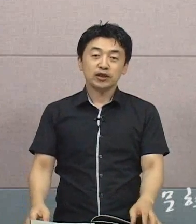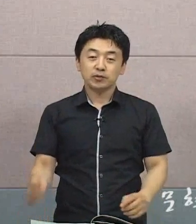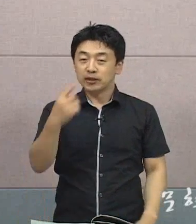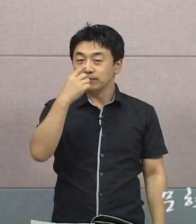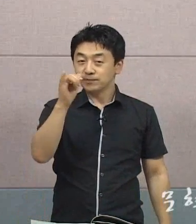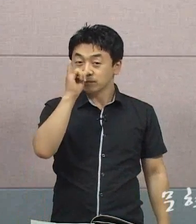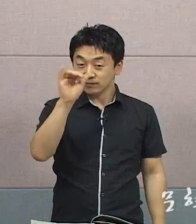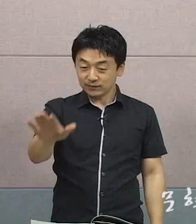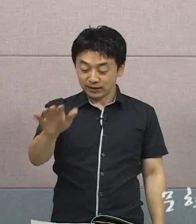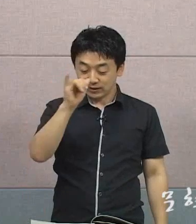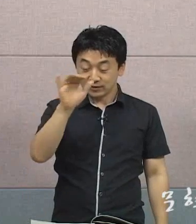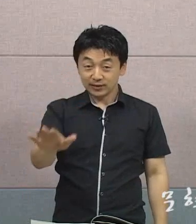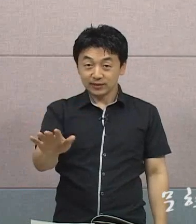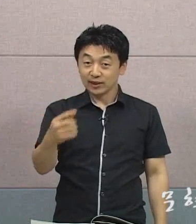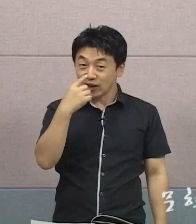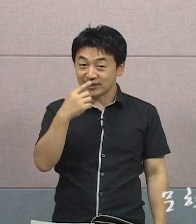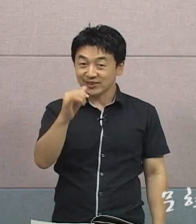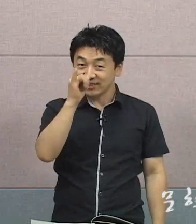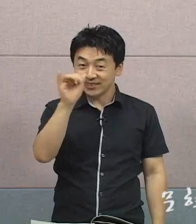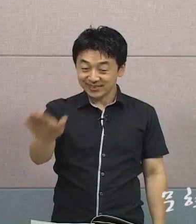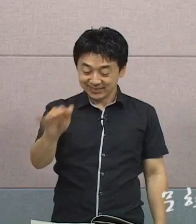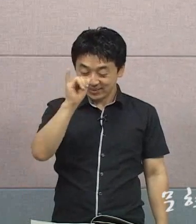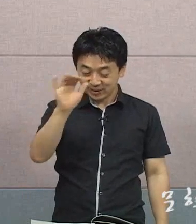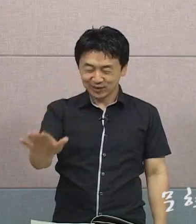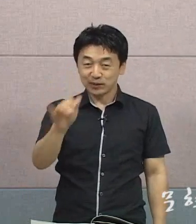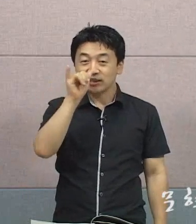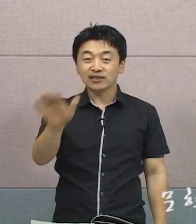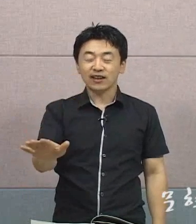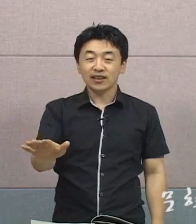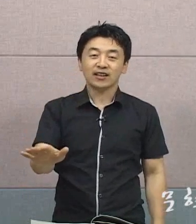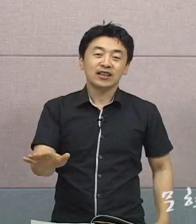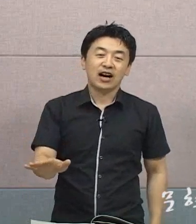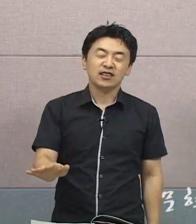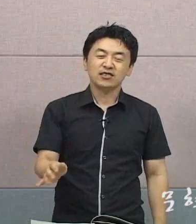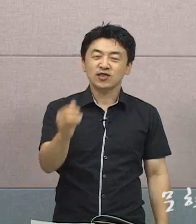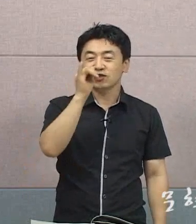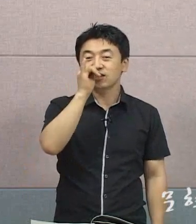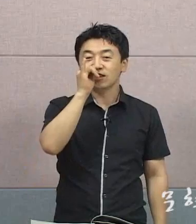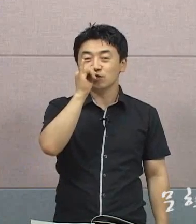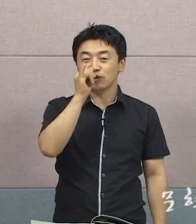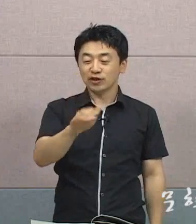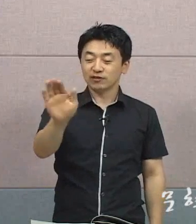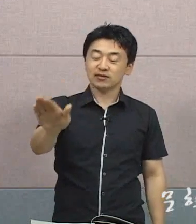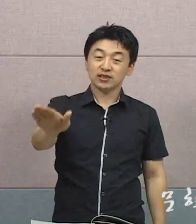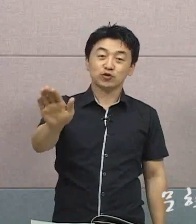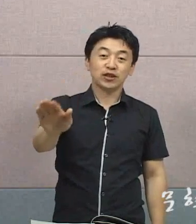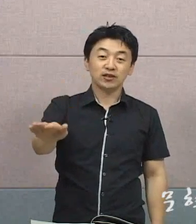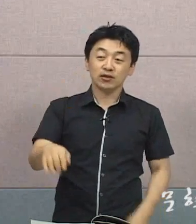단어입니다. 이거 아니죠? 이렇게 썼습니다. 있다. 사실은요, 있다라는 수하고요, 두다라는 수,